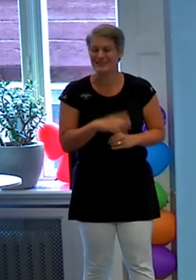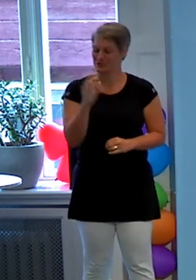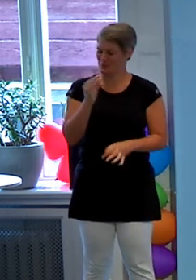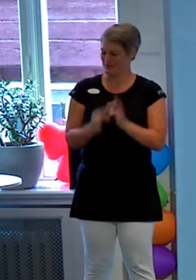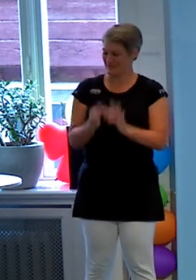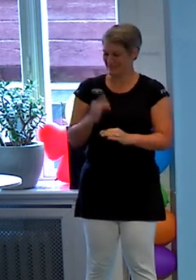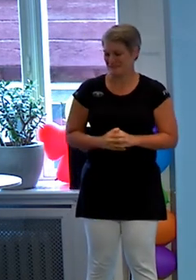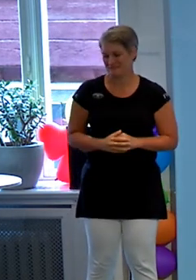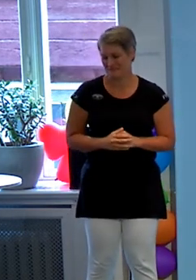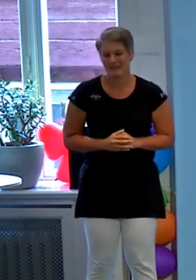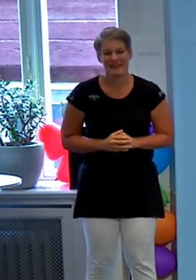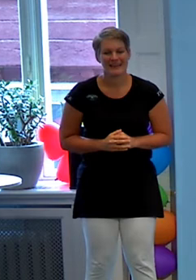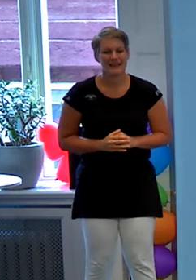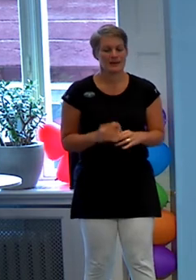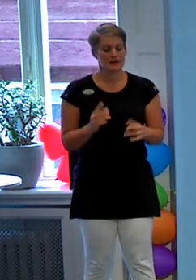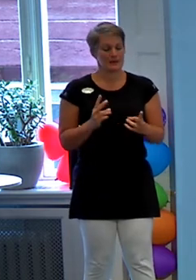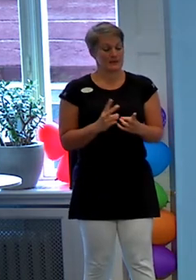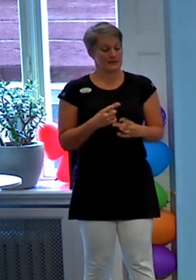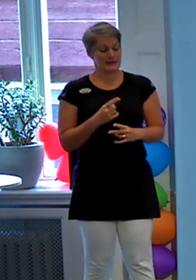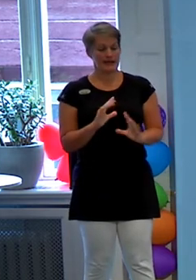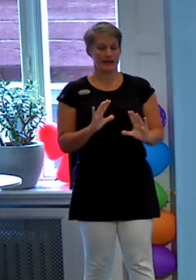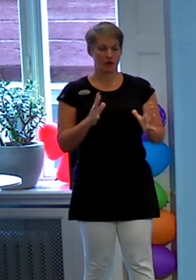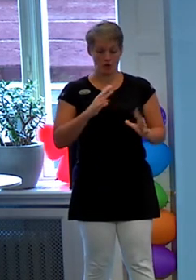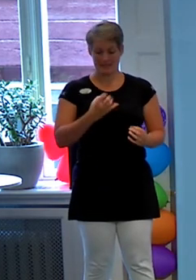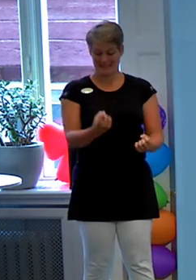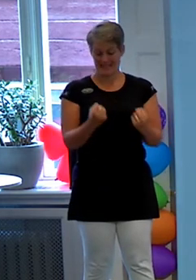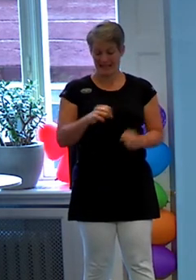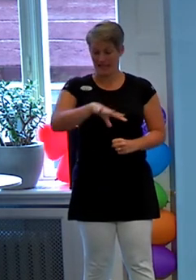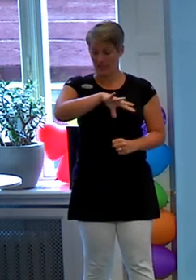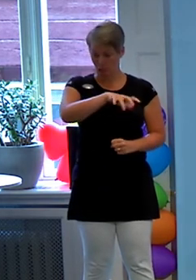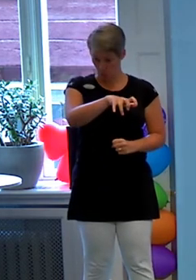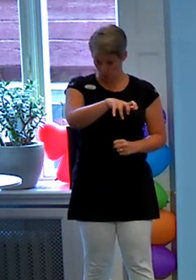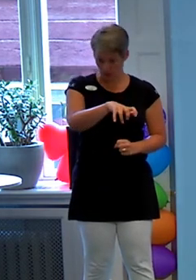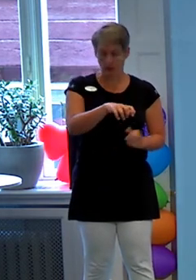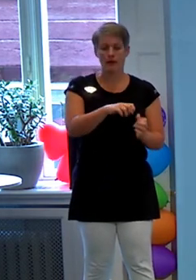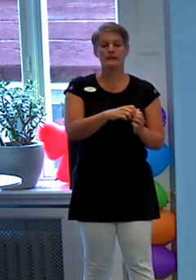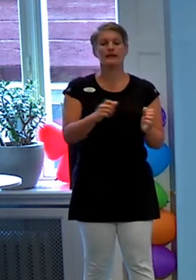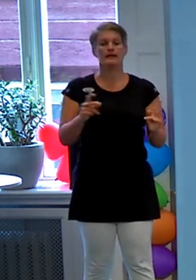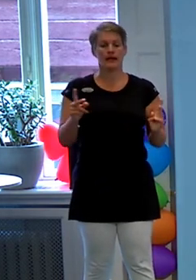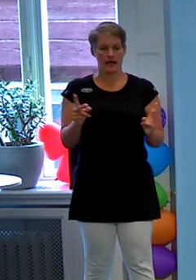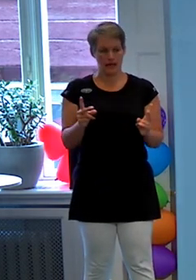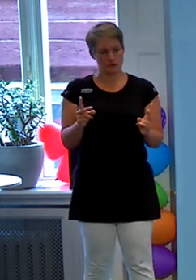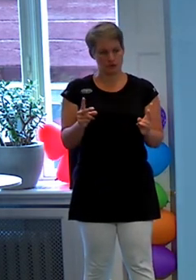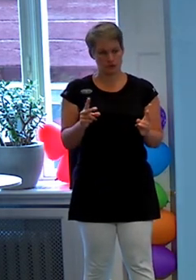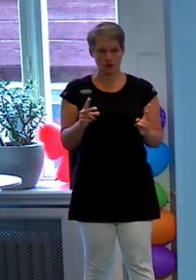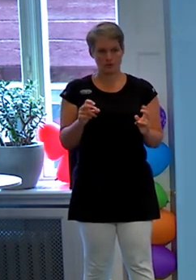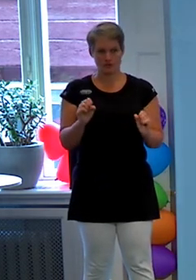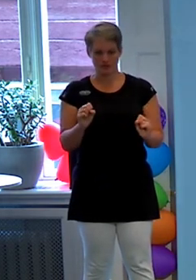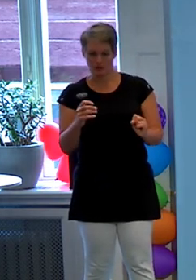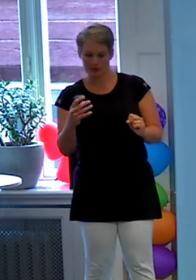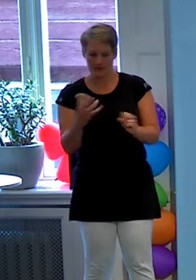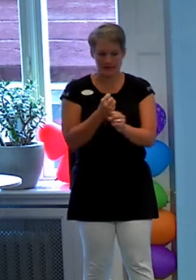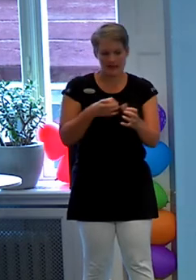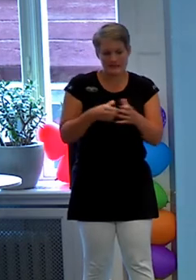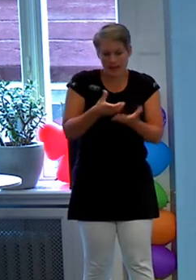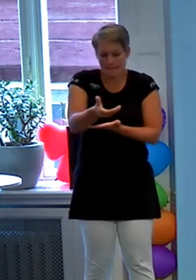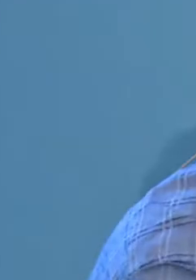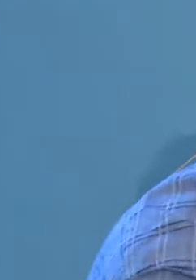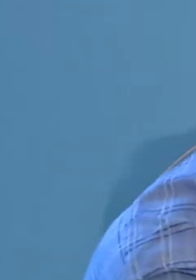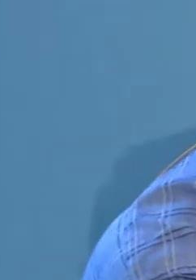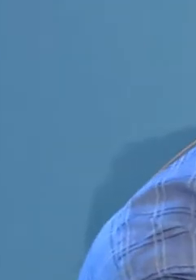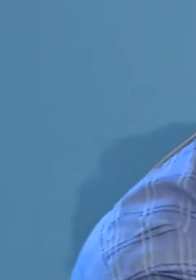ni, då lever ni i, ni har en stark region, men ni har ändå så att säga, ni måste definiera och hitta samarbeten.